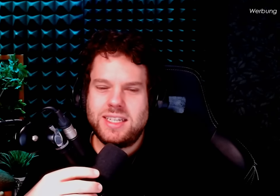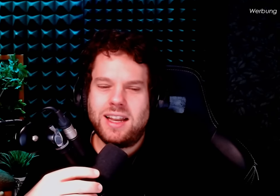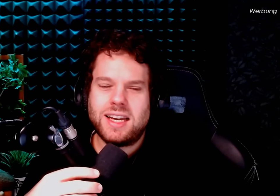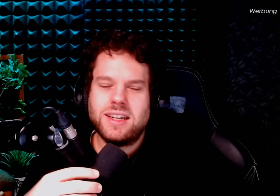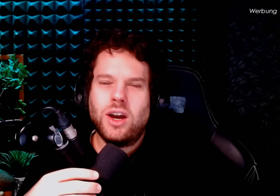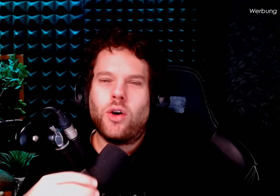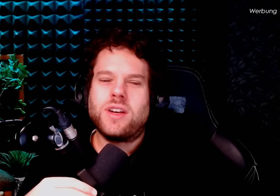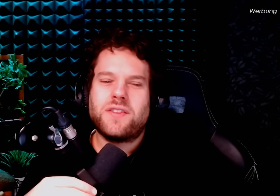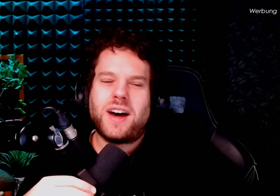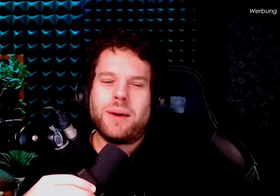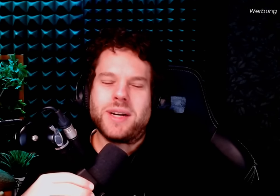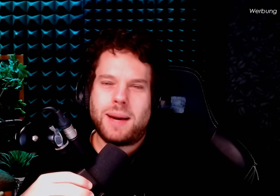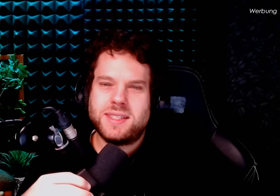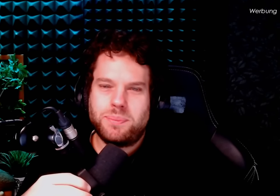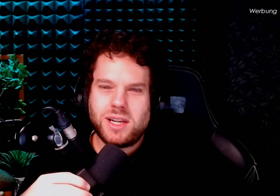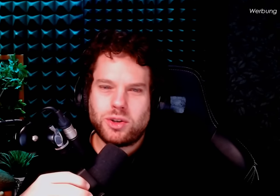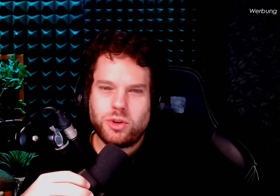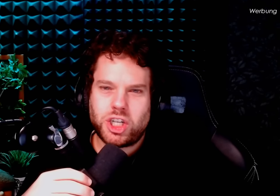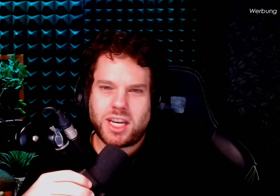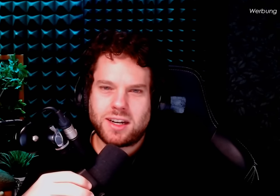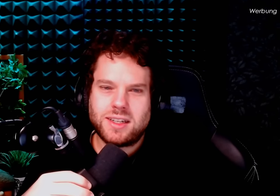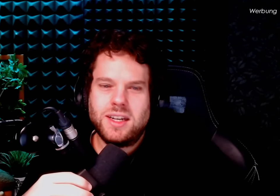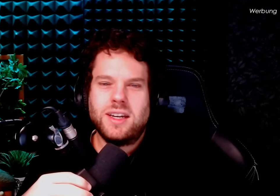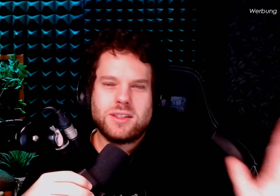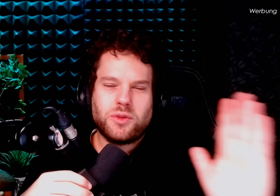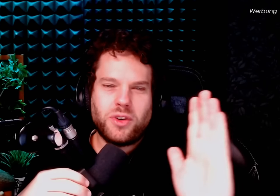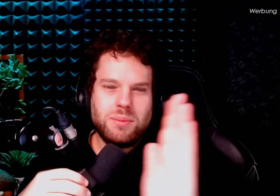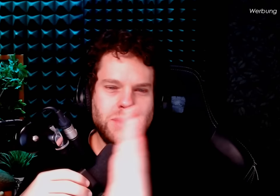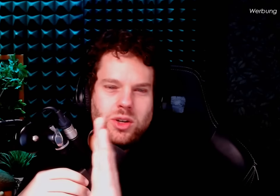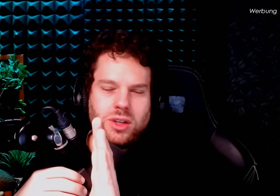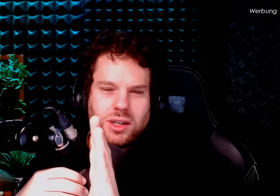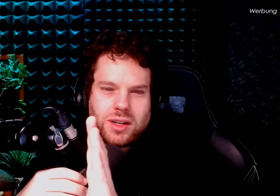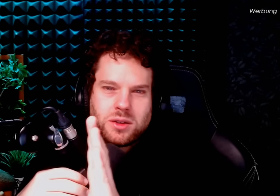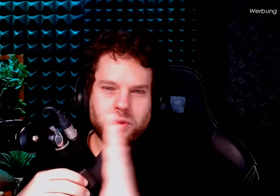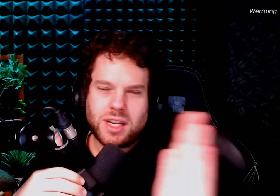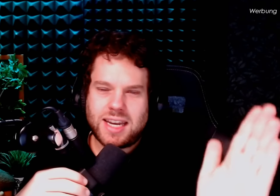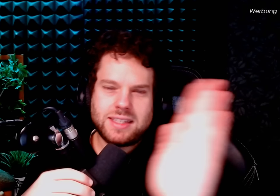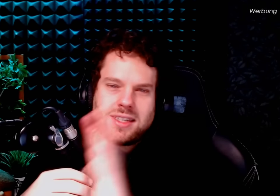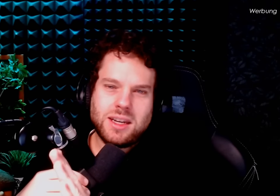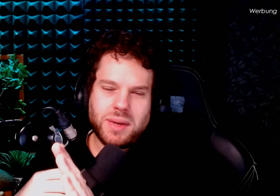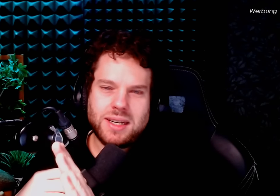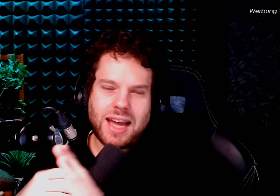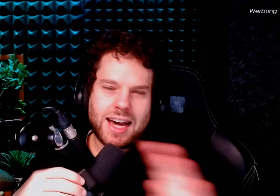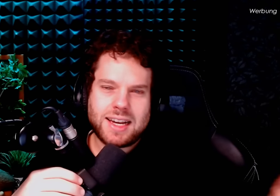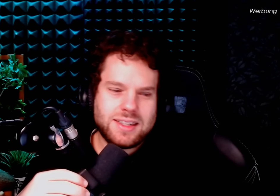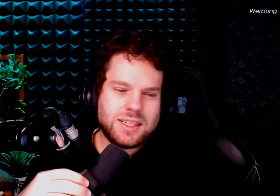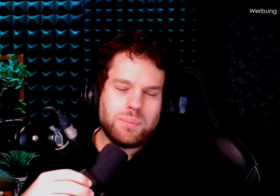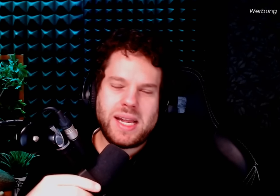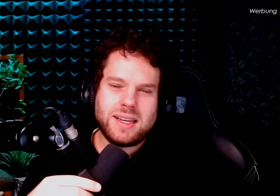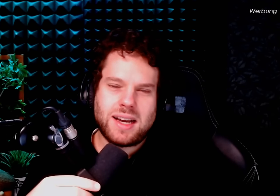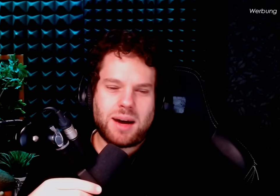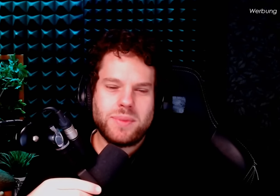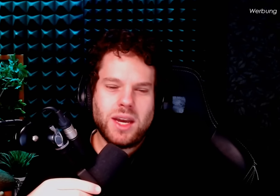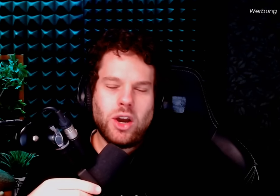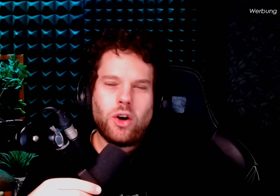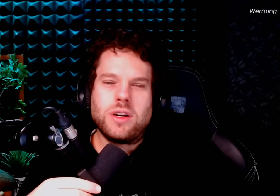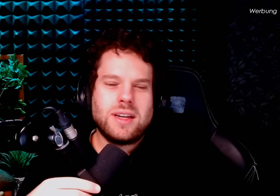Stil hat. Und da gab es eine Bildtonschere. So von einer Minute oder so, wo der Text dann immer nach dem Bild kam. Und